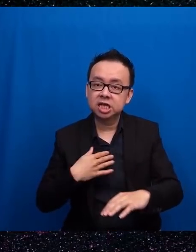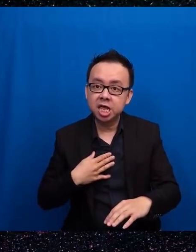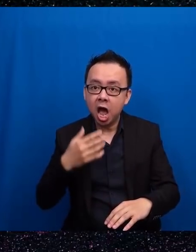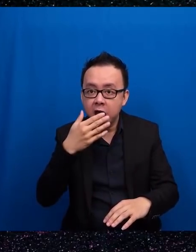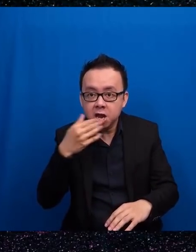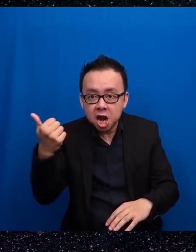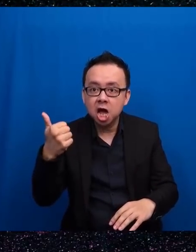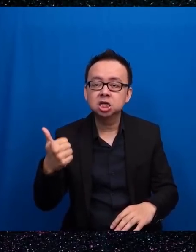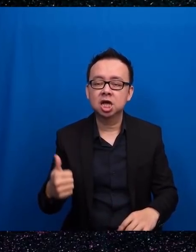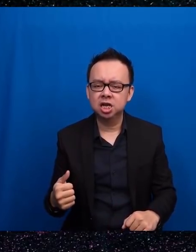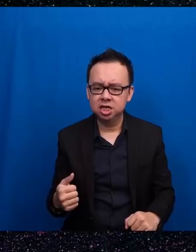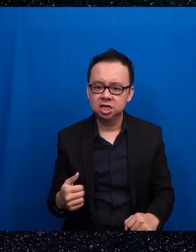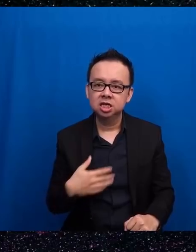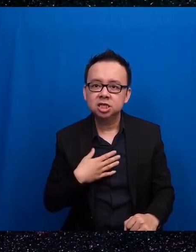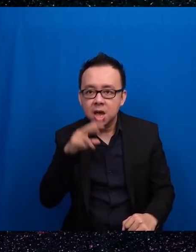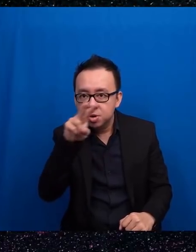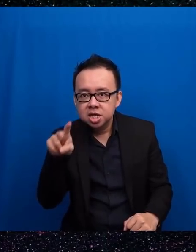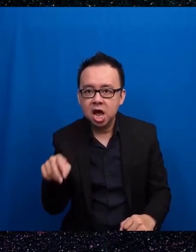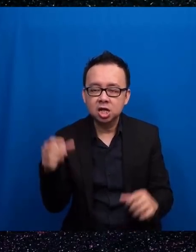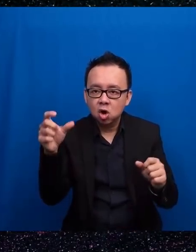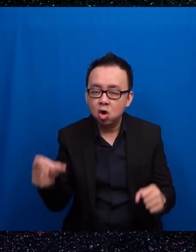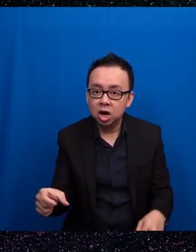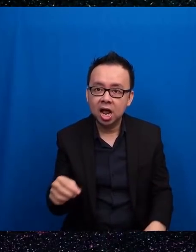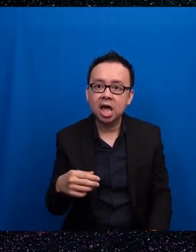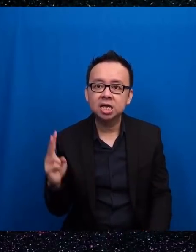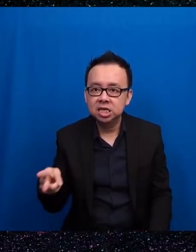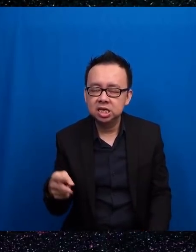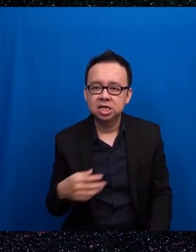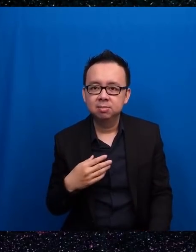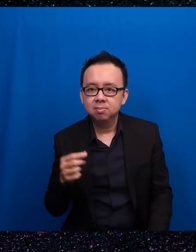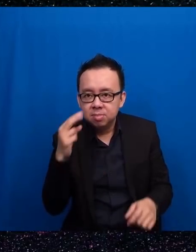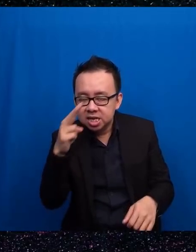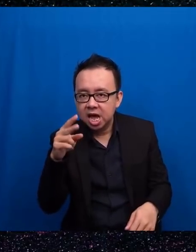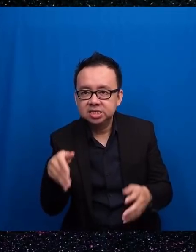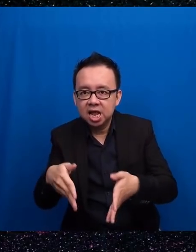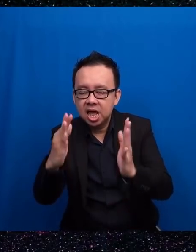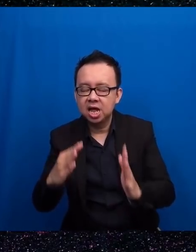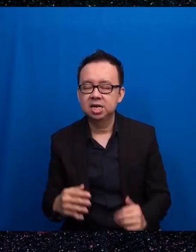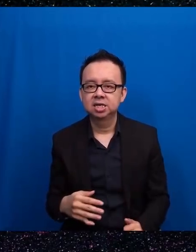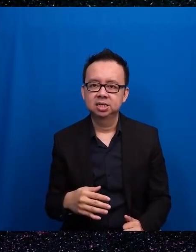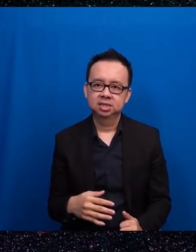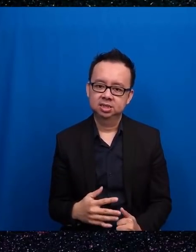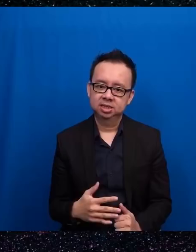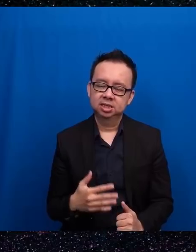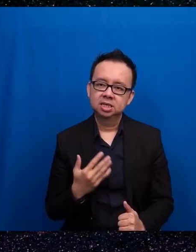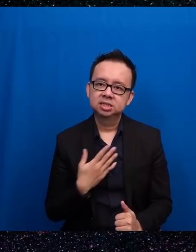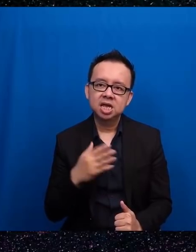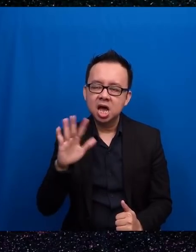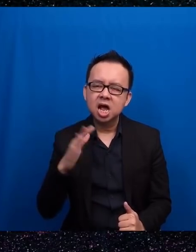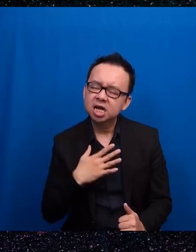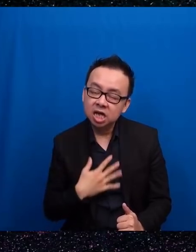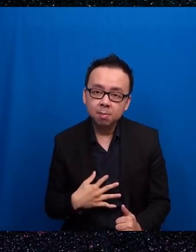saya lihat orang lagi, lihat jalan. Saya udah gak sabar kepingin nanti sama keluarga saya